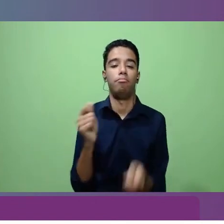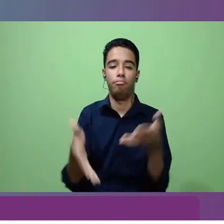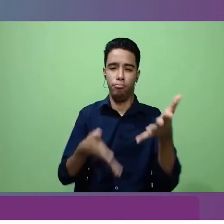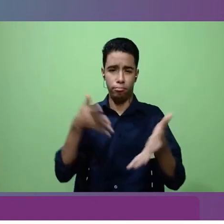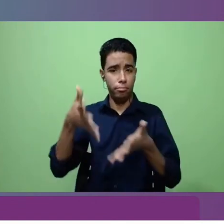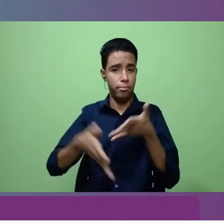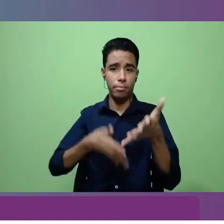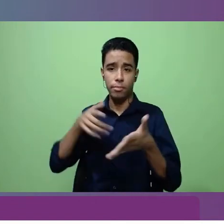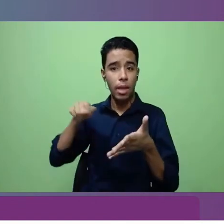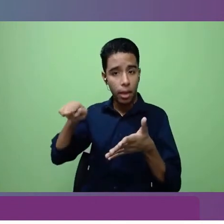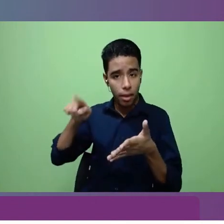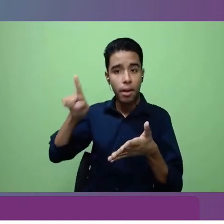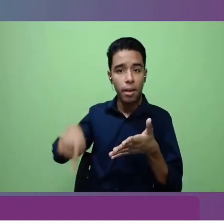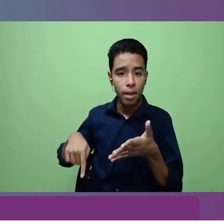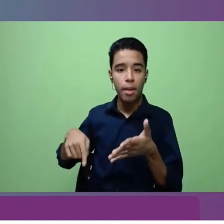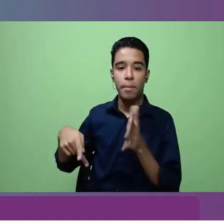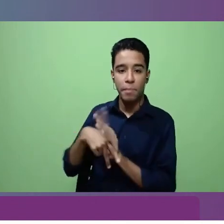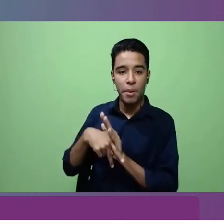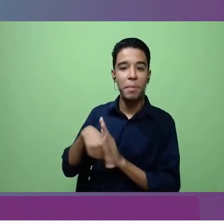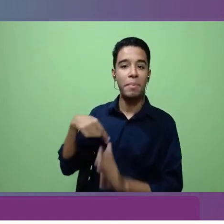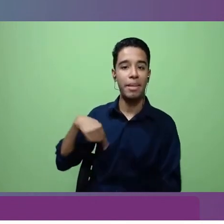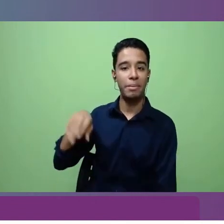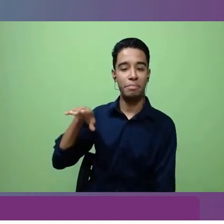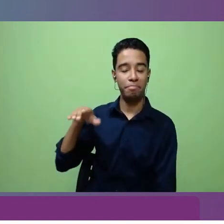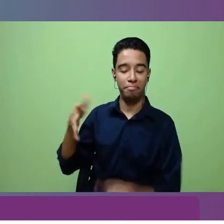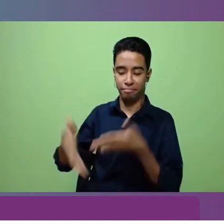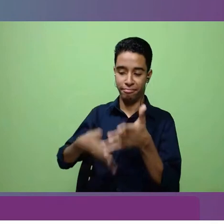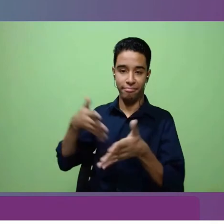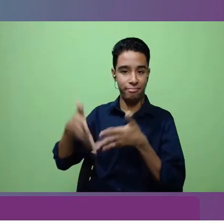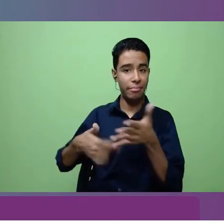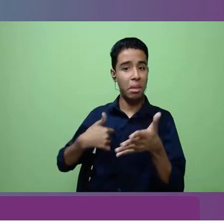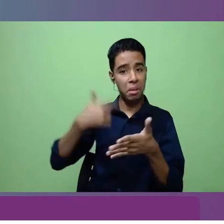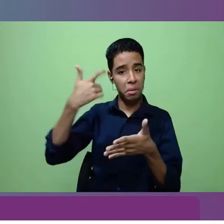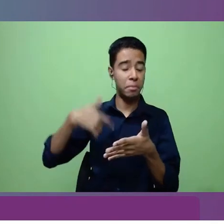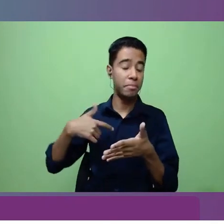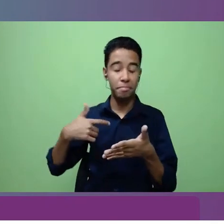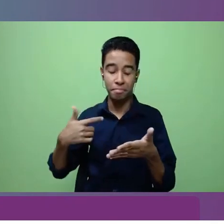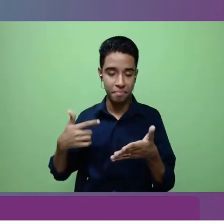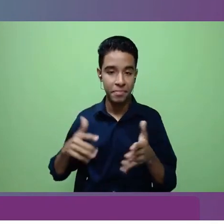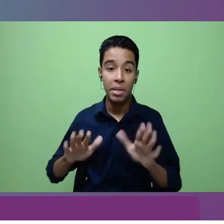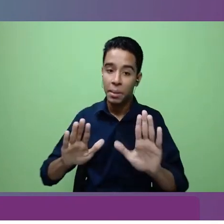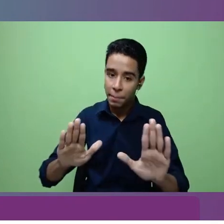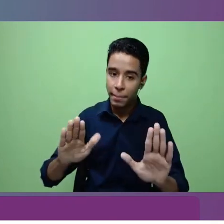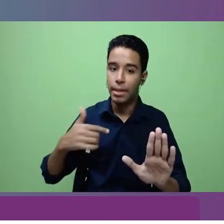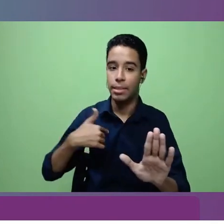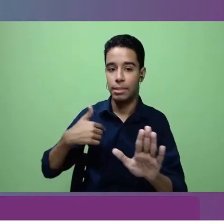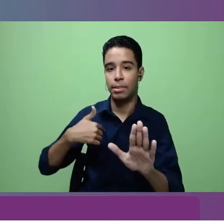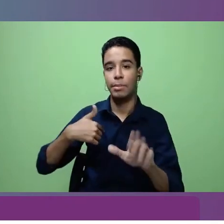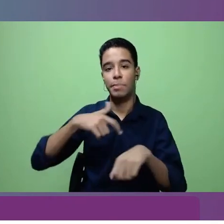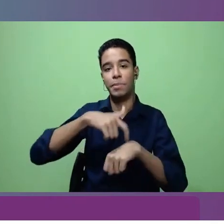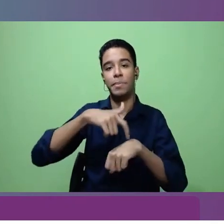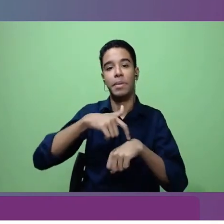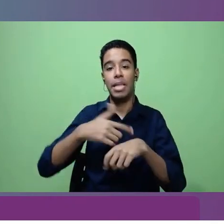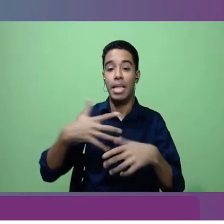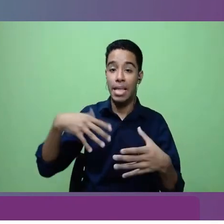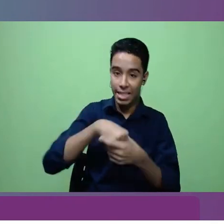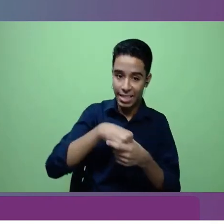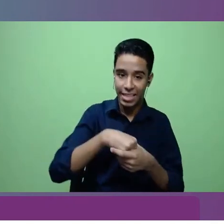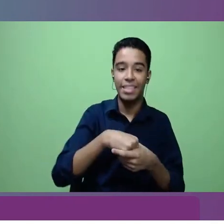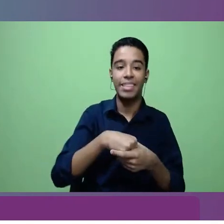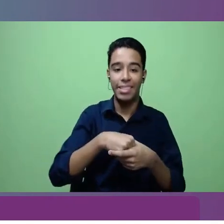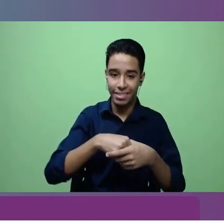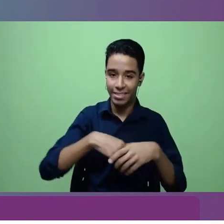estão interpretando exatamente aquilo que eu estou dizendo. Só que eu estava, nesses momentos onde temos exemplos, eu